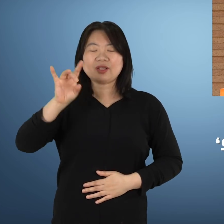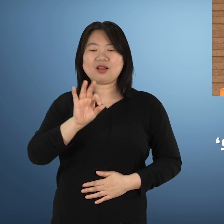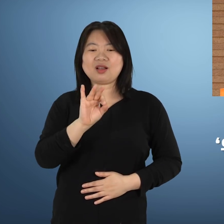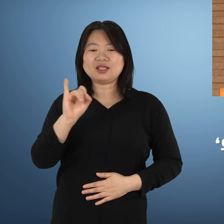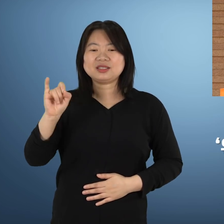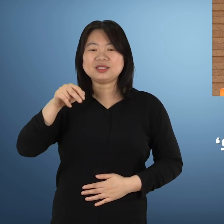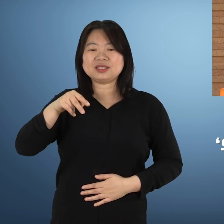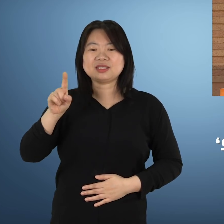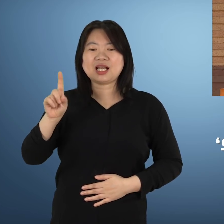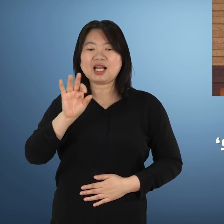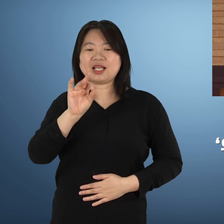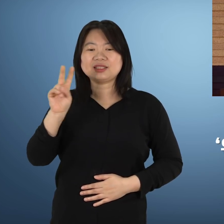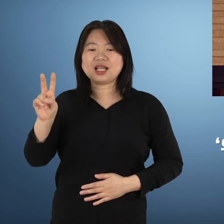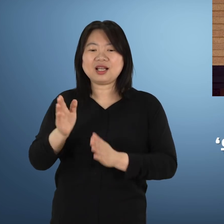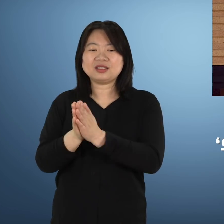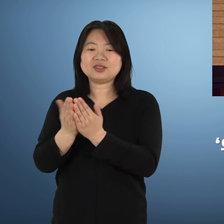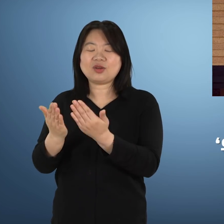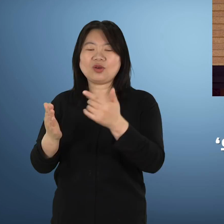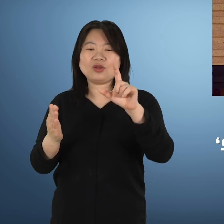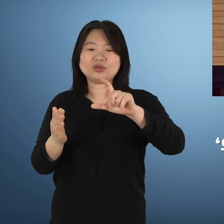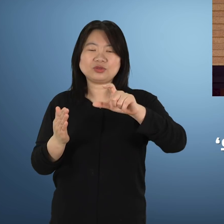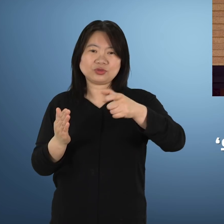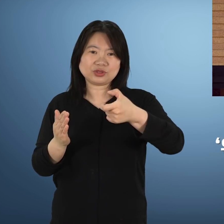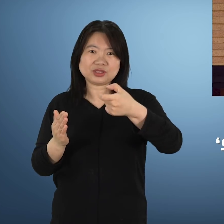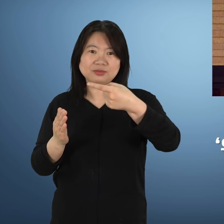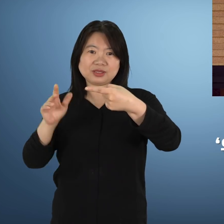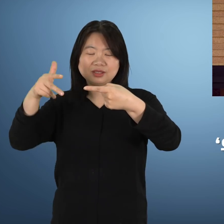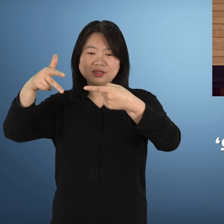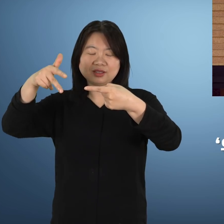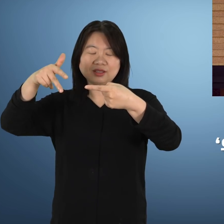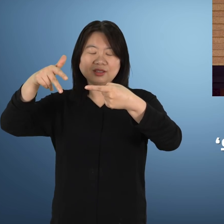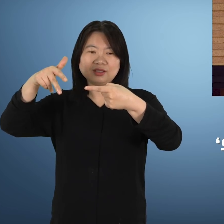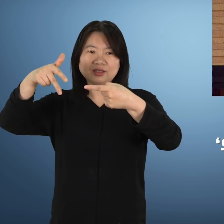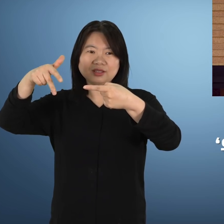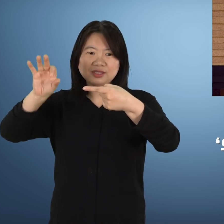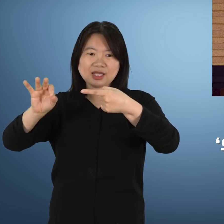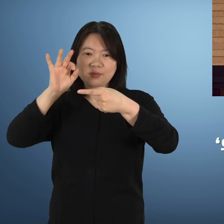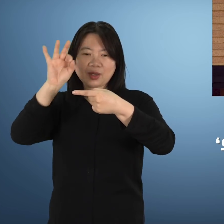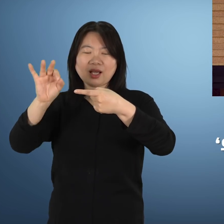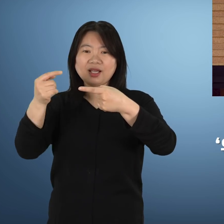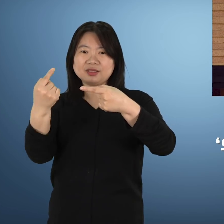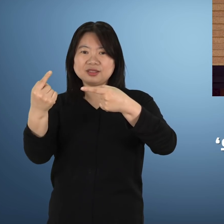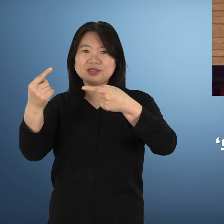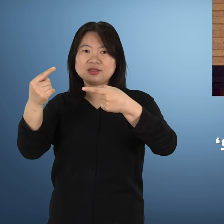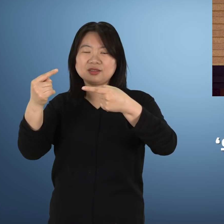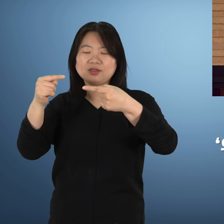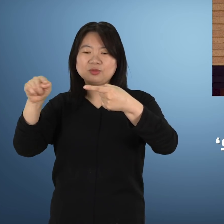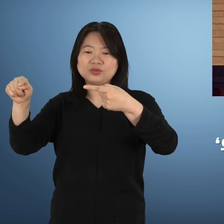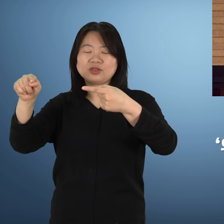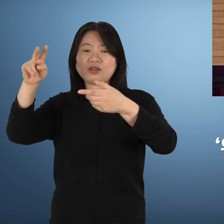좀 열어보도록 하죠. 자, 1절서부터 좀 봅시다.